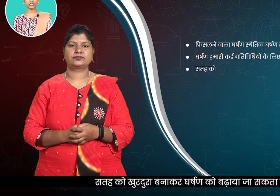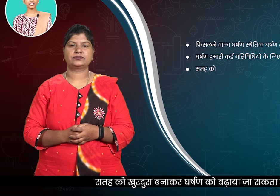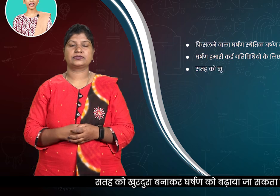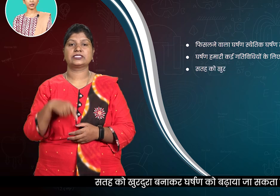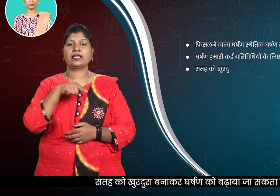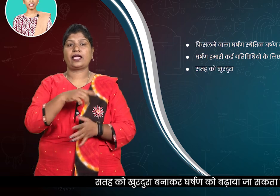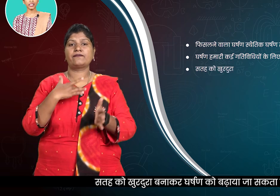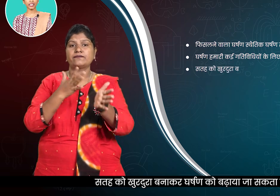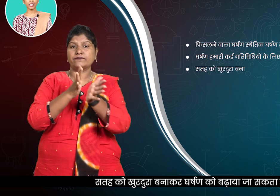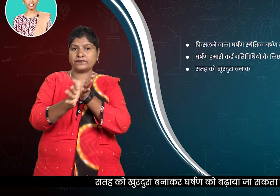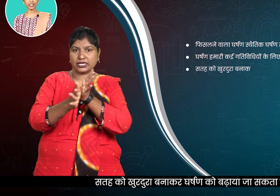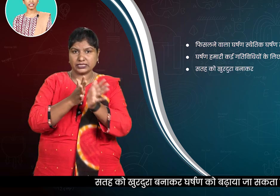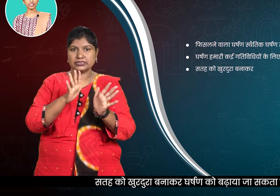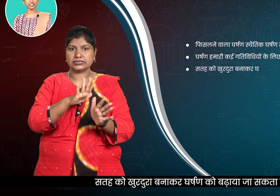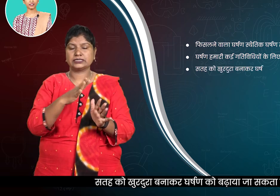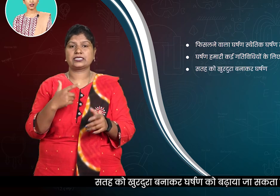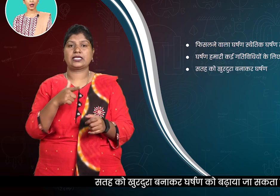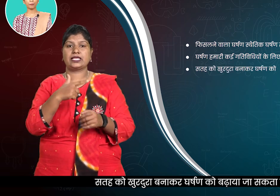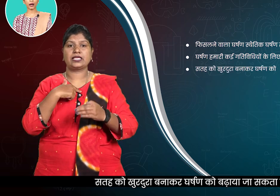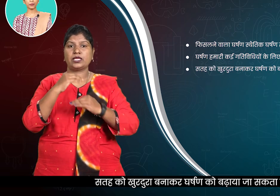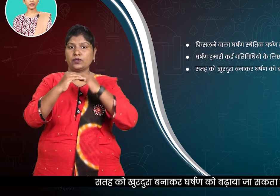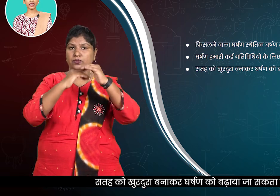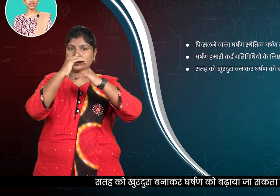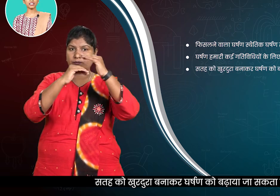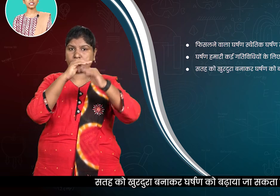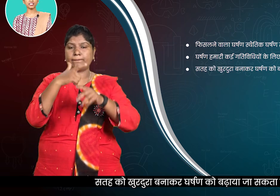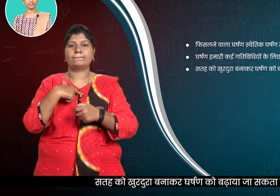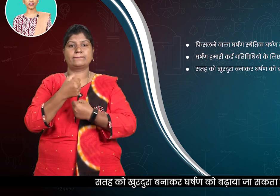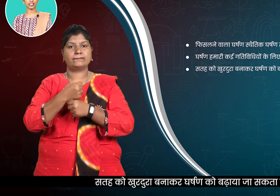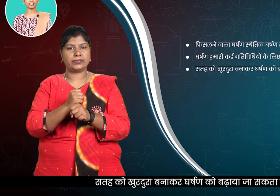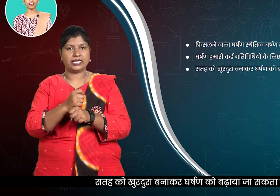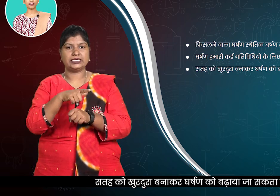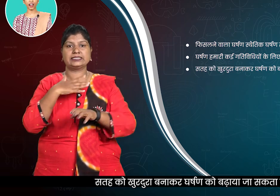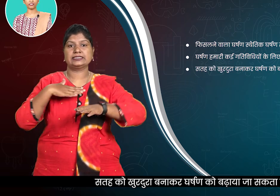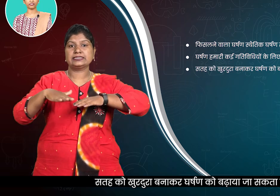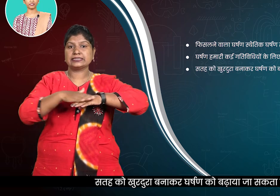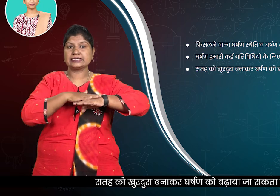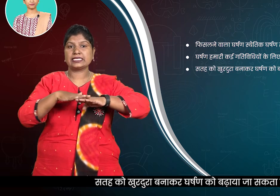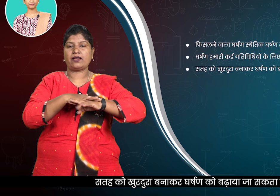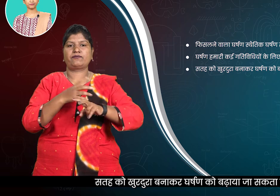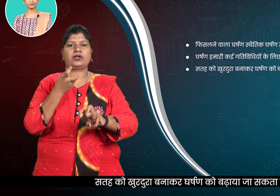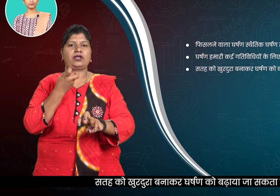सतह को खुर्दरा बनाकर घर्षन को बढ़ाया जा सकता है